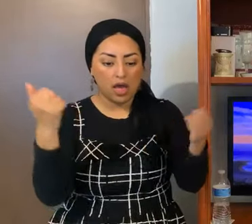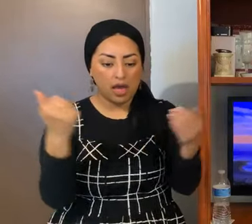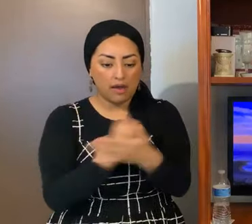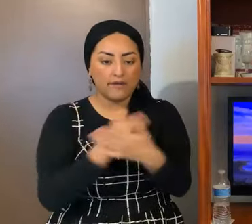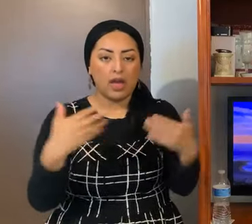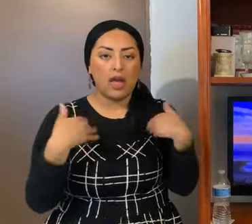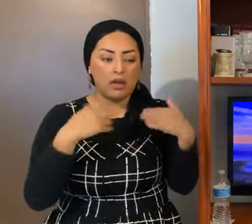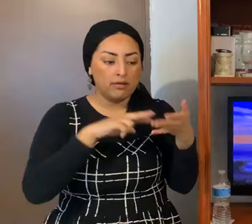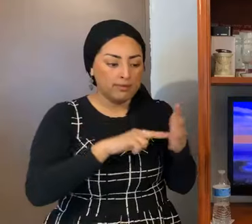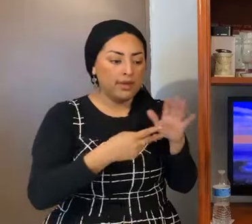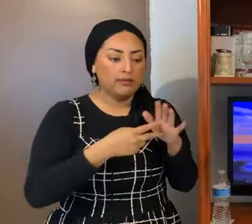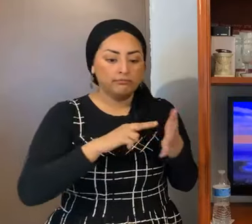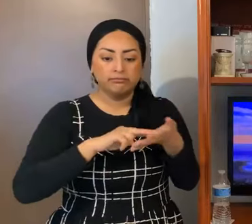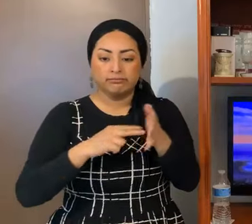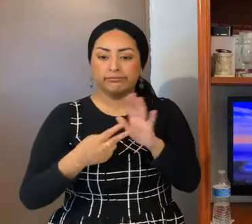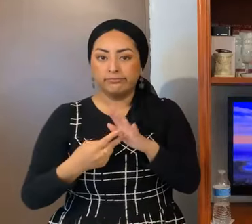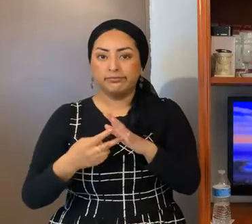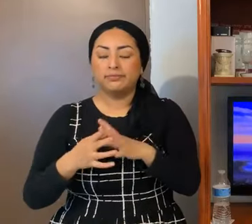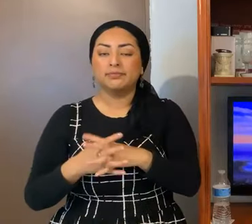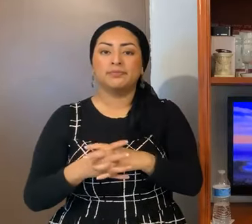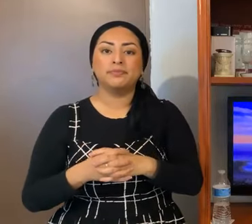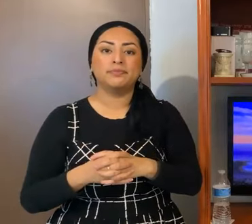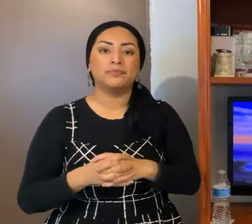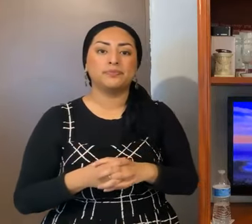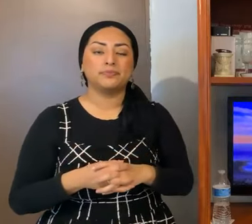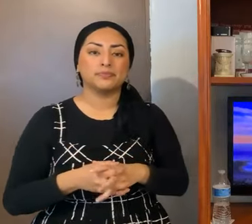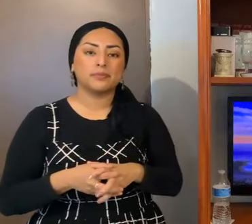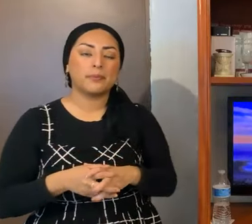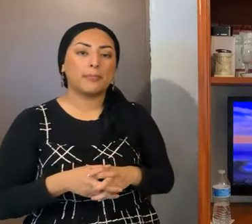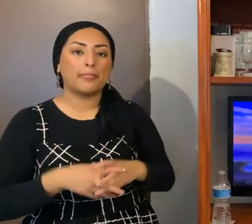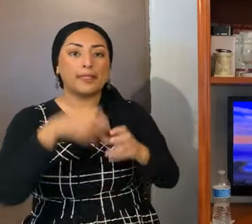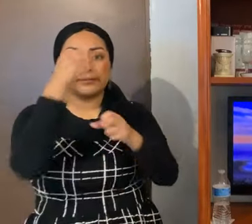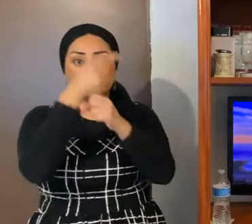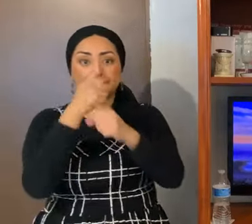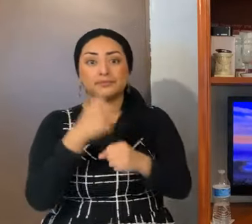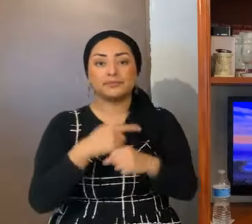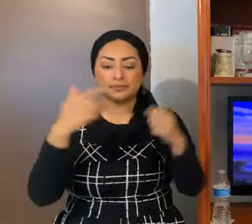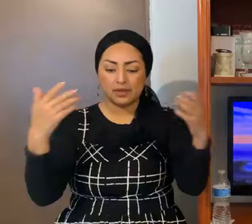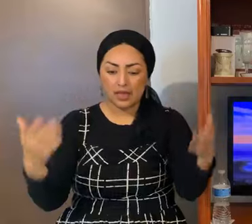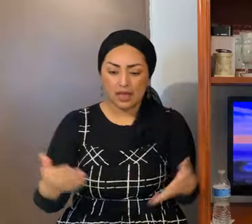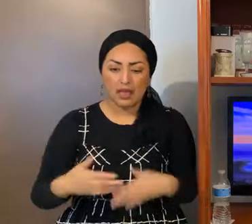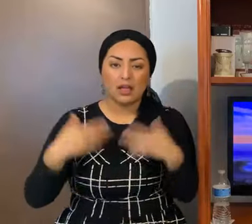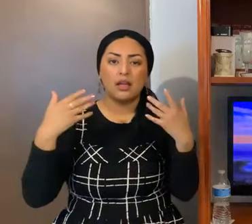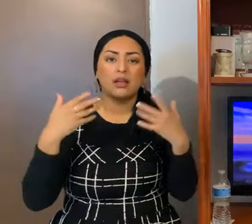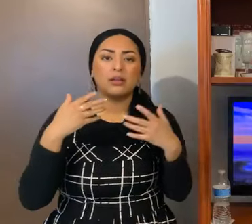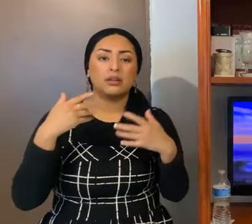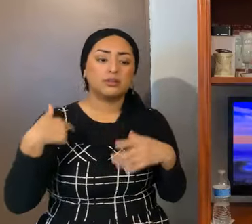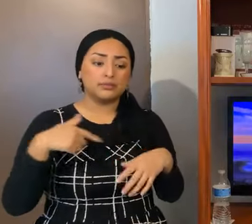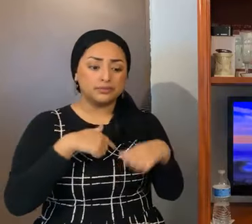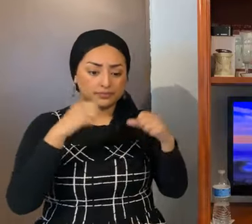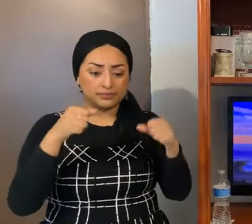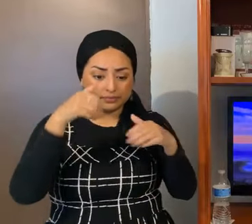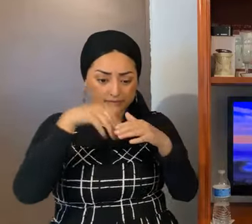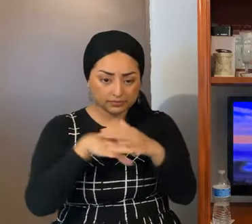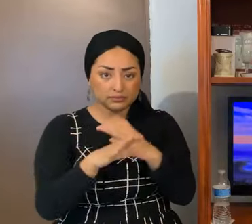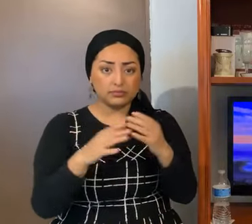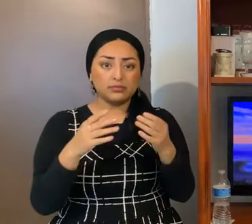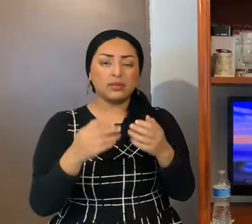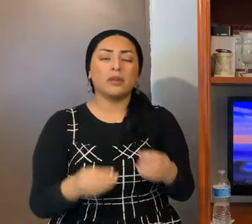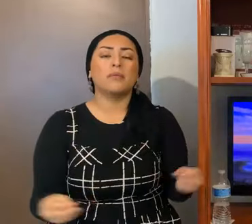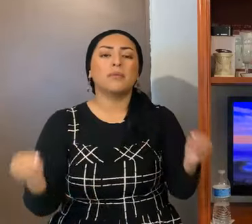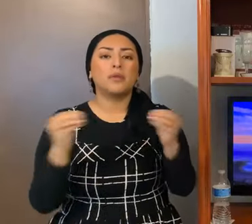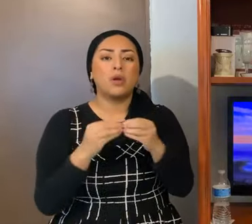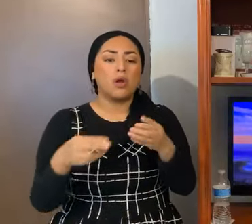la Torah es una sola, toda se debe de cumplir. Entonces, amados, gocémonos, sí, tenemos acceso al lugar más